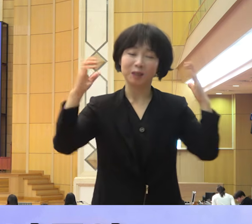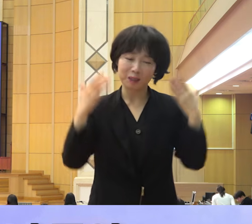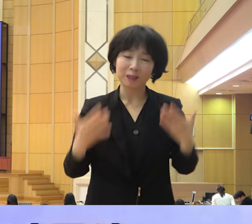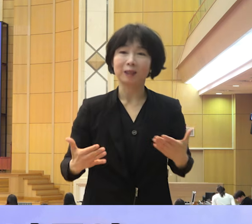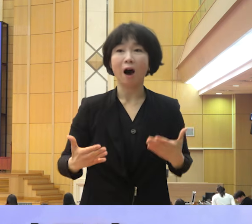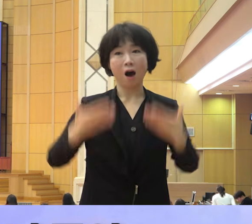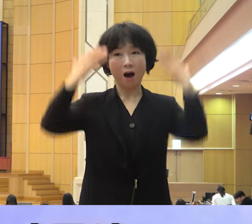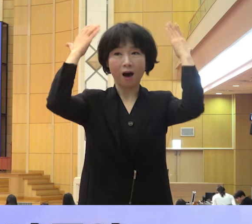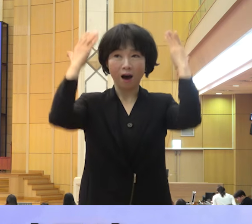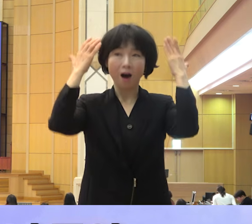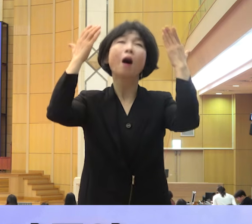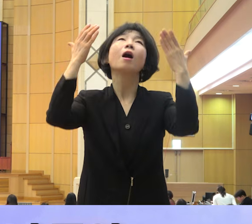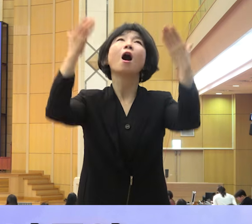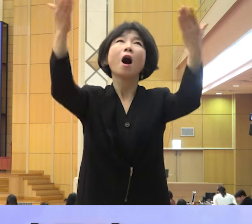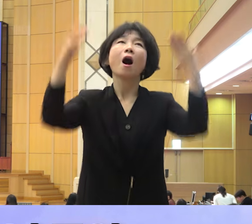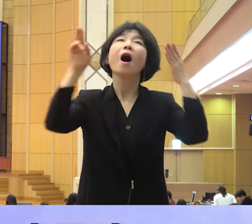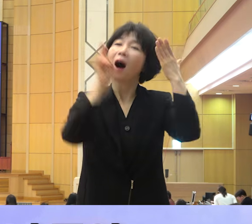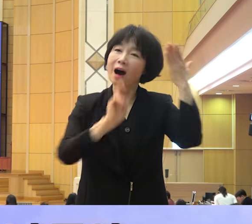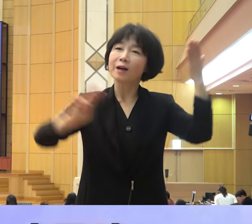찬송합시다.